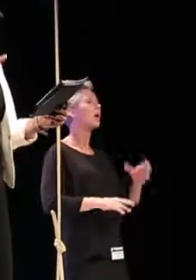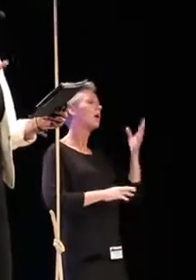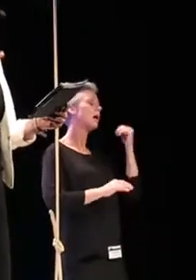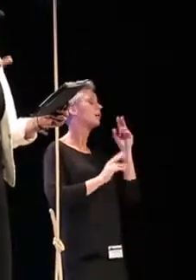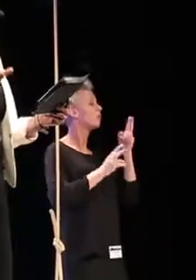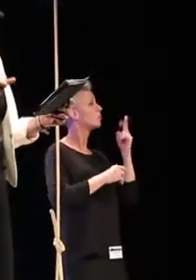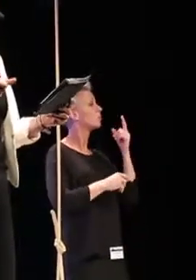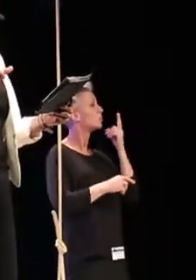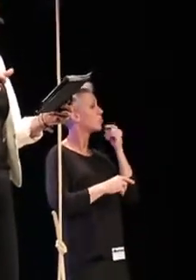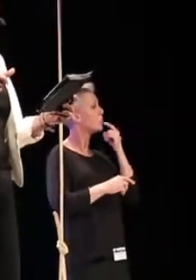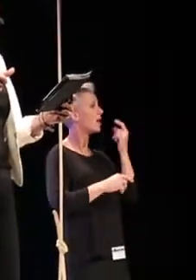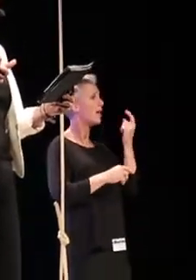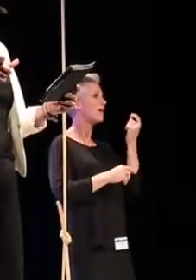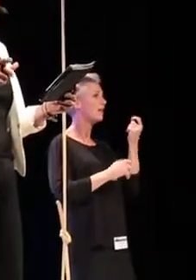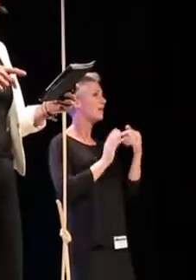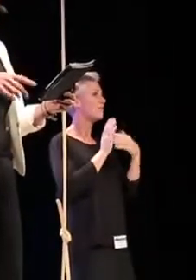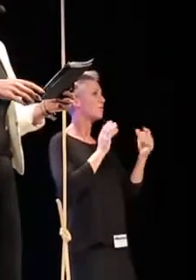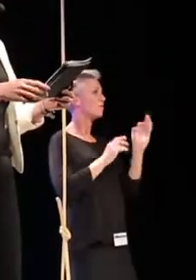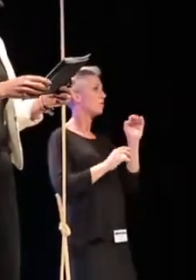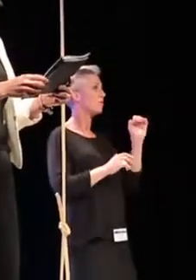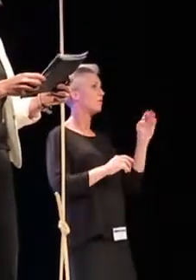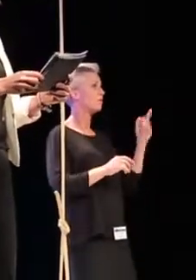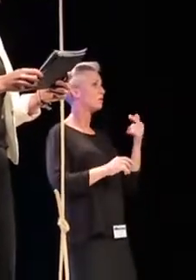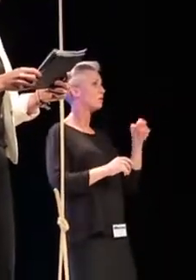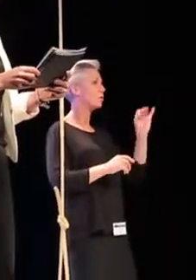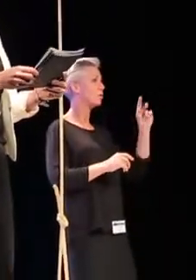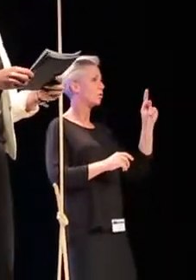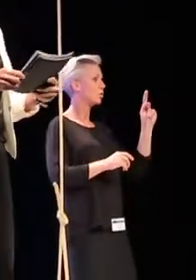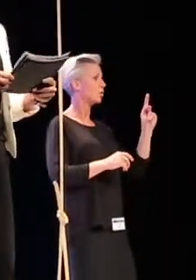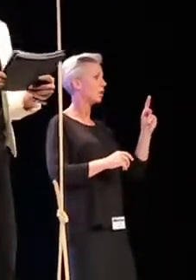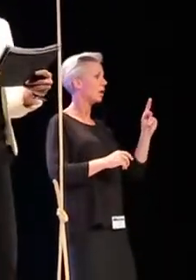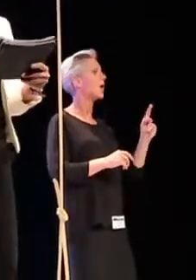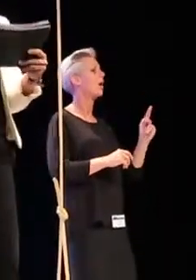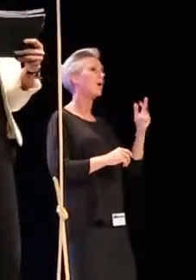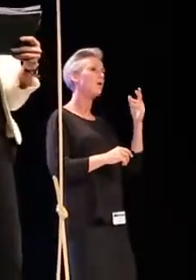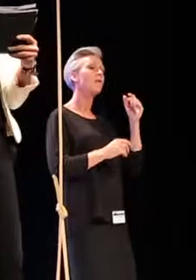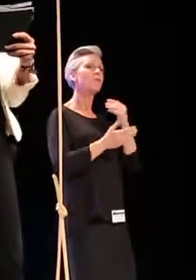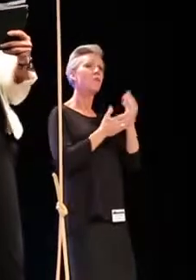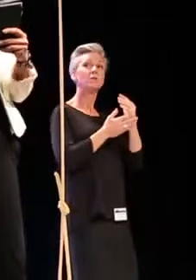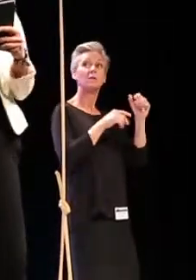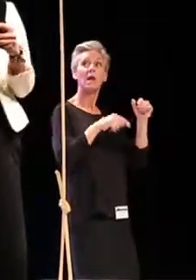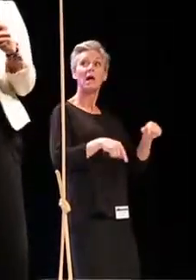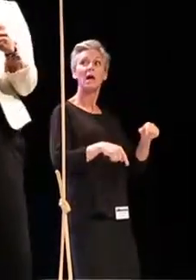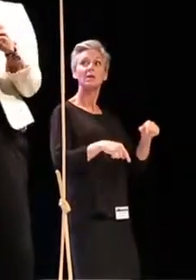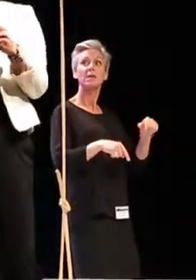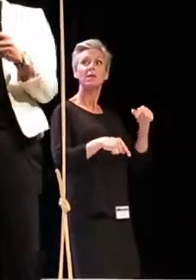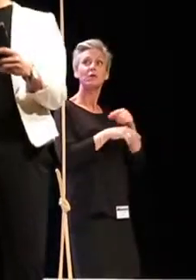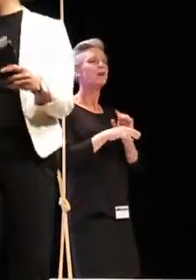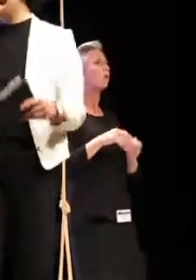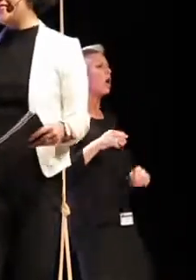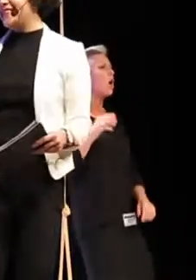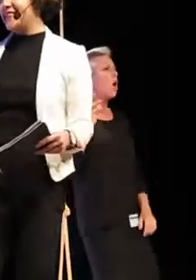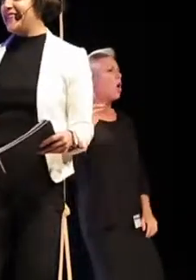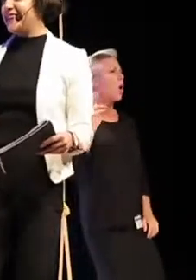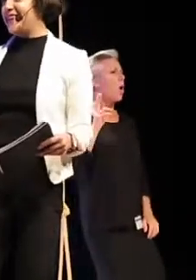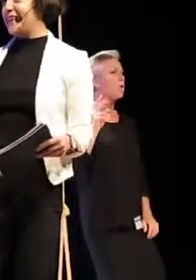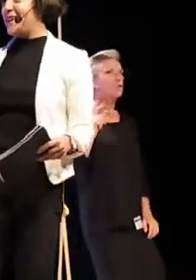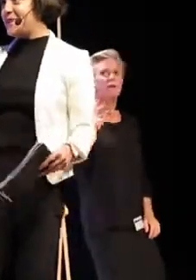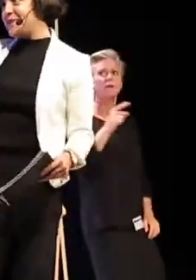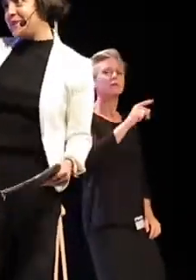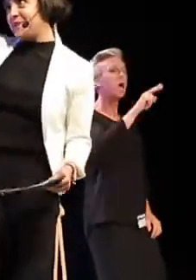Så 11.15 fortsätter vi här om ett samtal om Sverige och klimatfrågan globalt. Och så vill jag att det ska